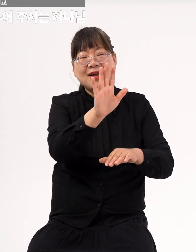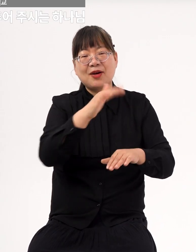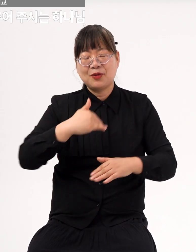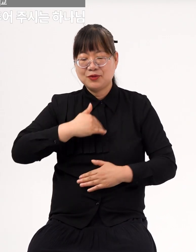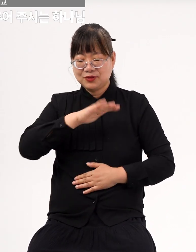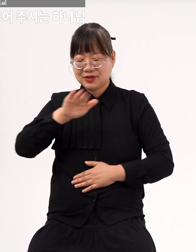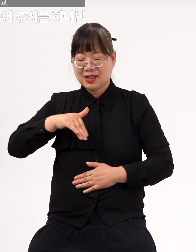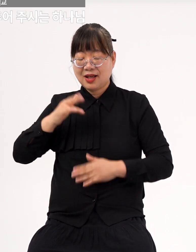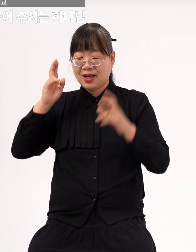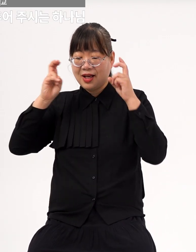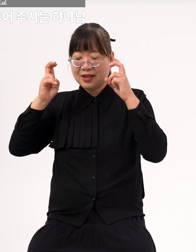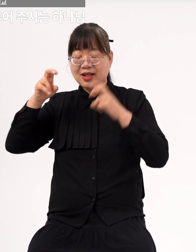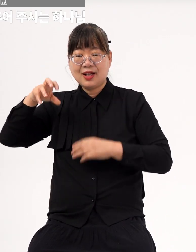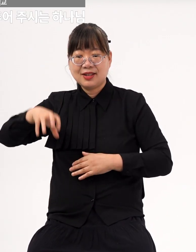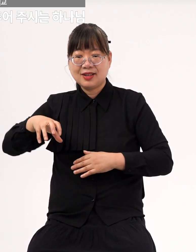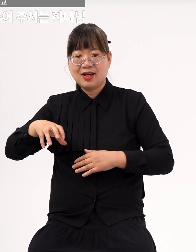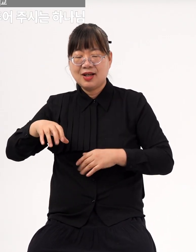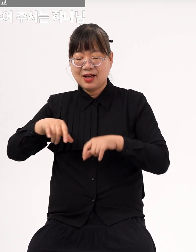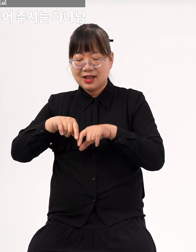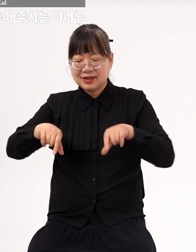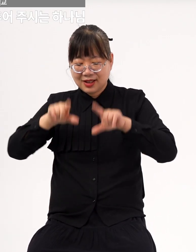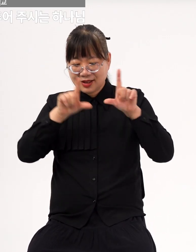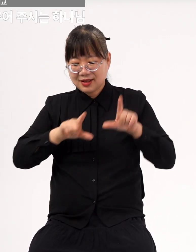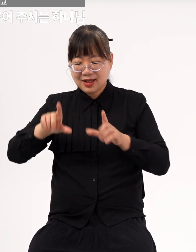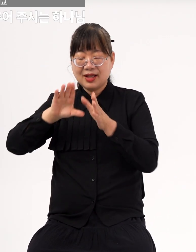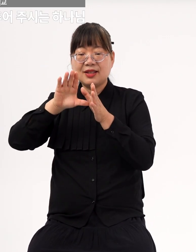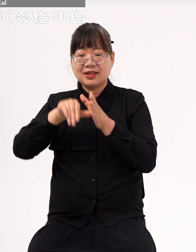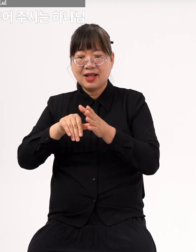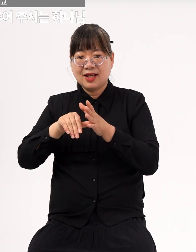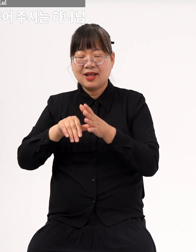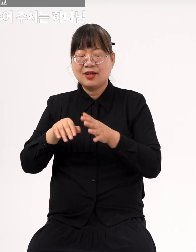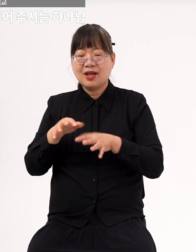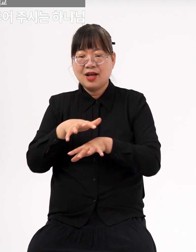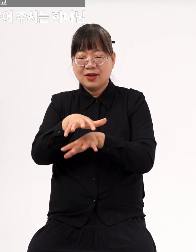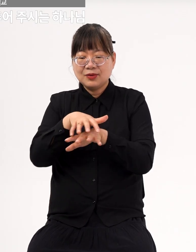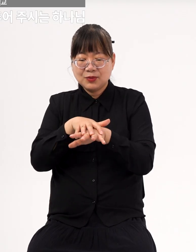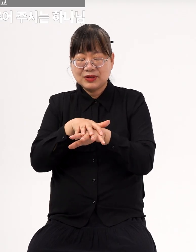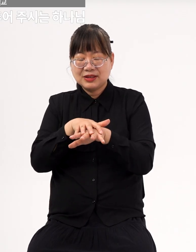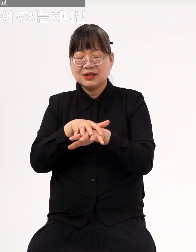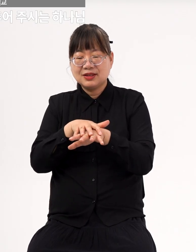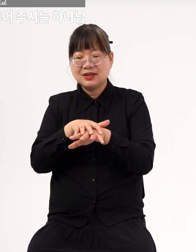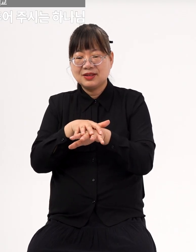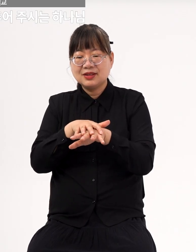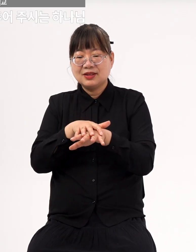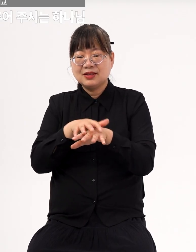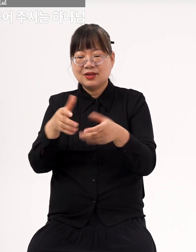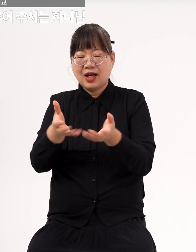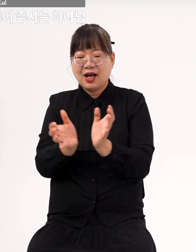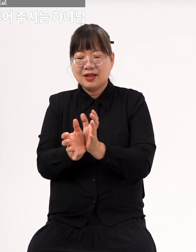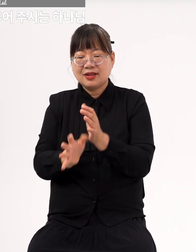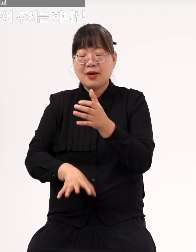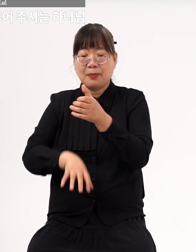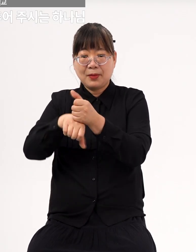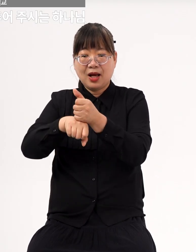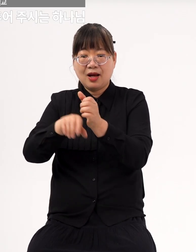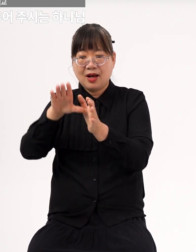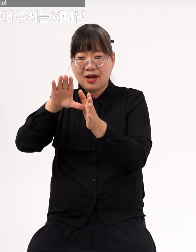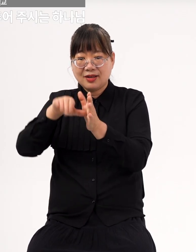우리가 일터에서 일상에서 조직의 한 일원으로서